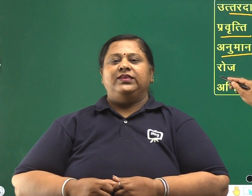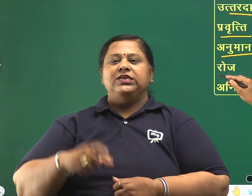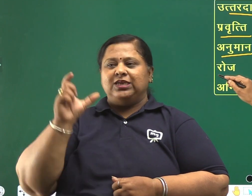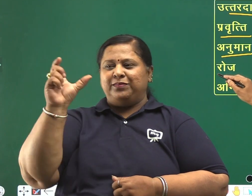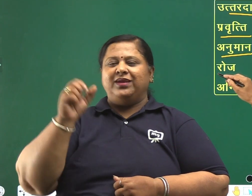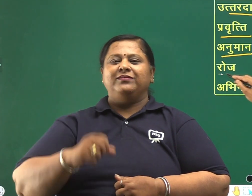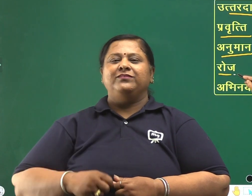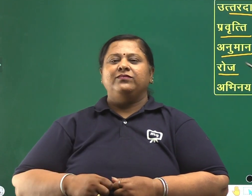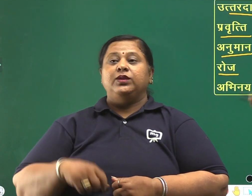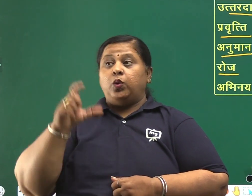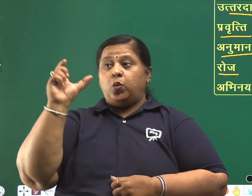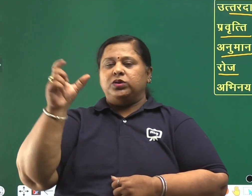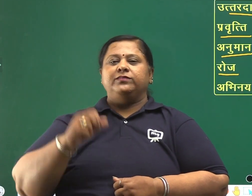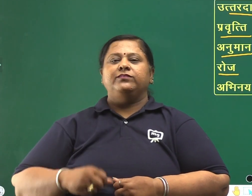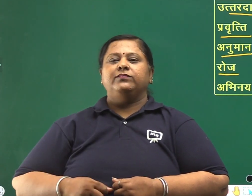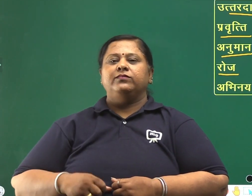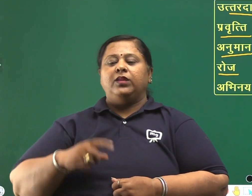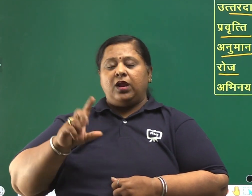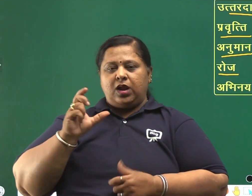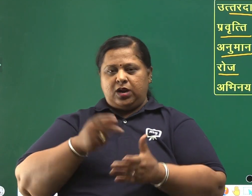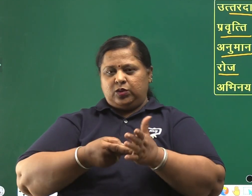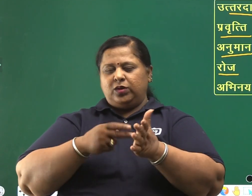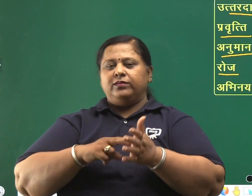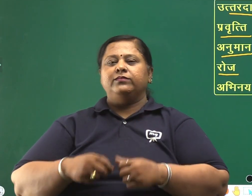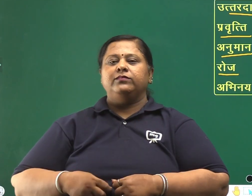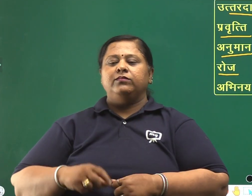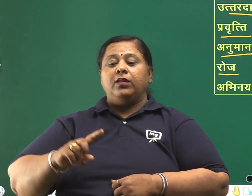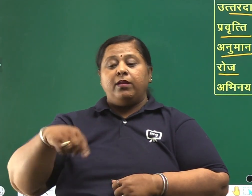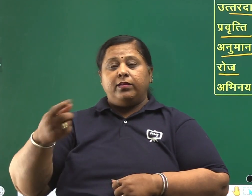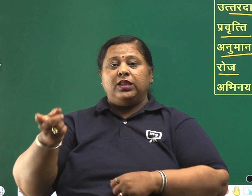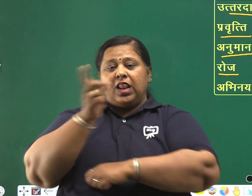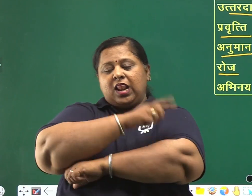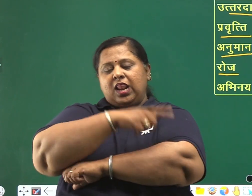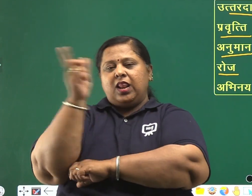शब्द है रोज, अर्थ होगा दिन।